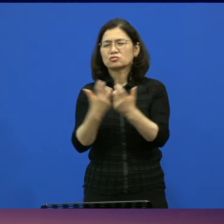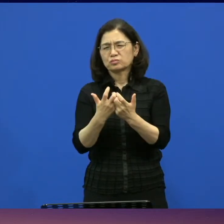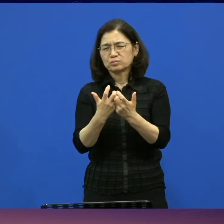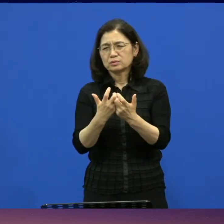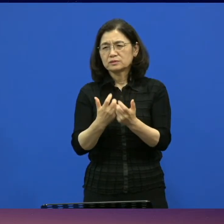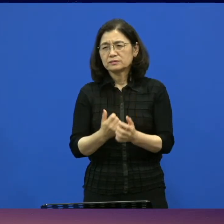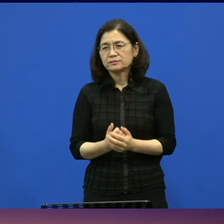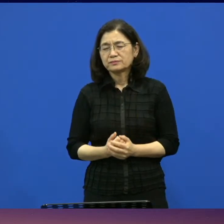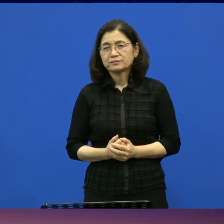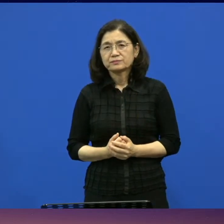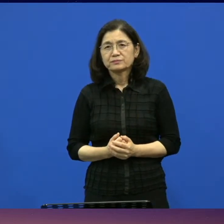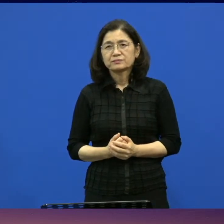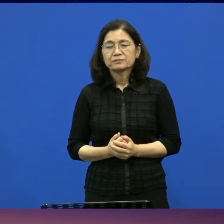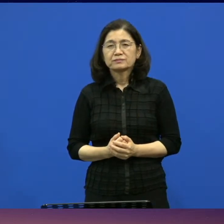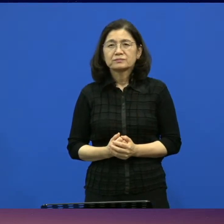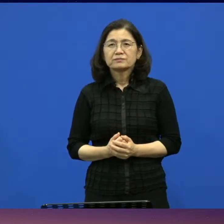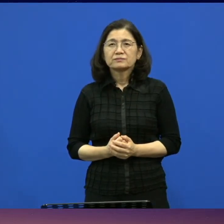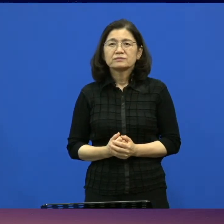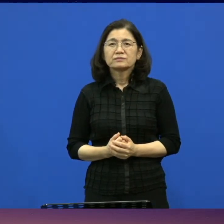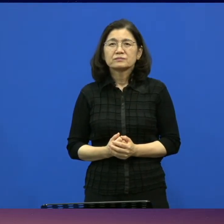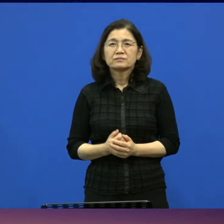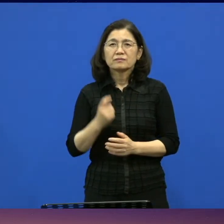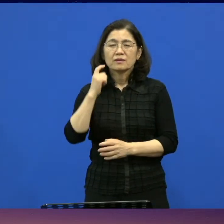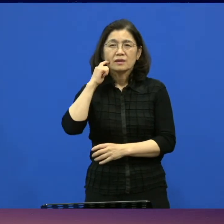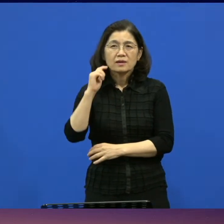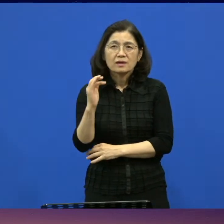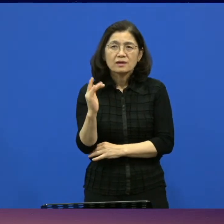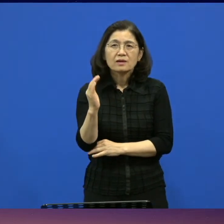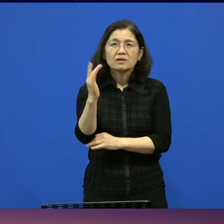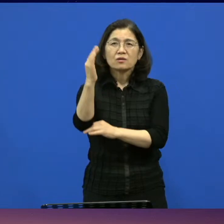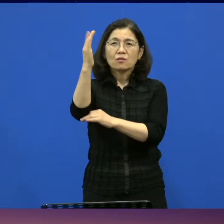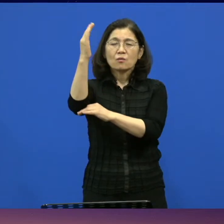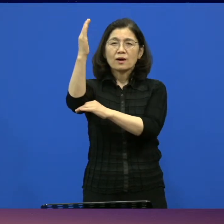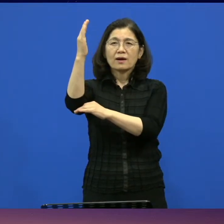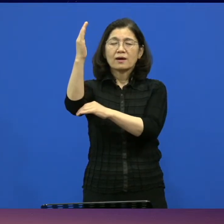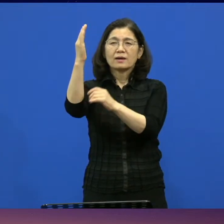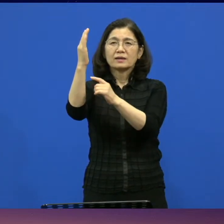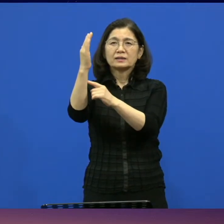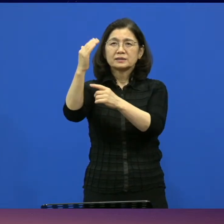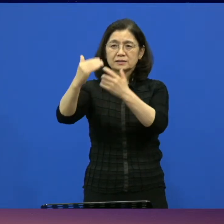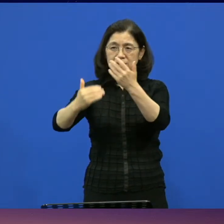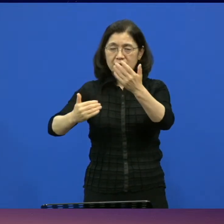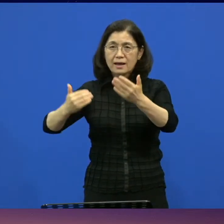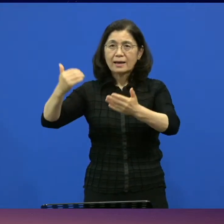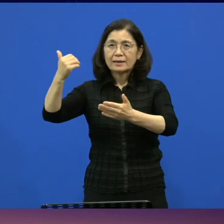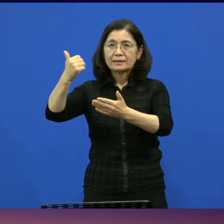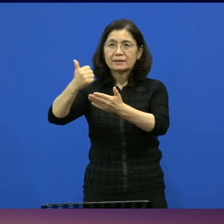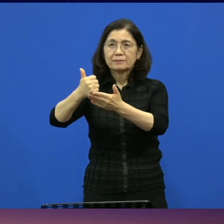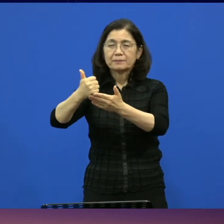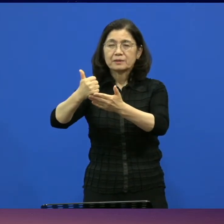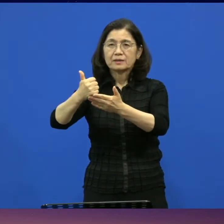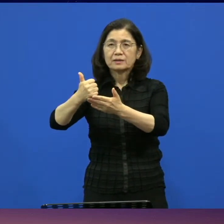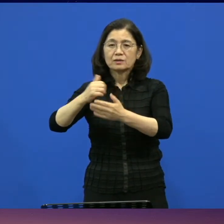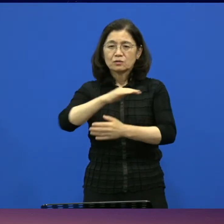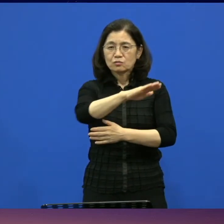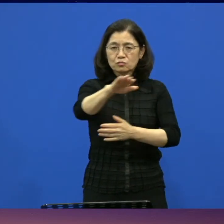그래서 영광의 본체이신 그리스도가 육신을 입고 우리 가운데 임하셨다.